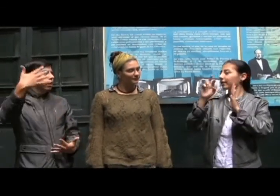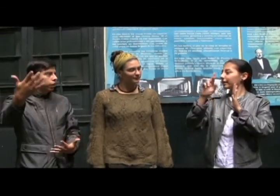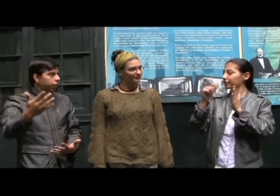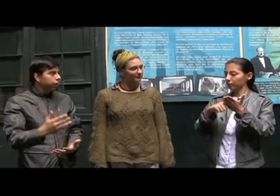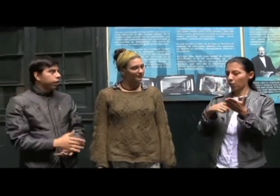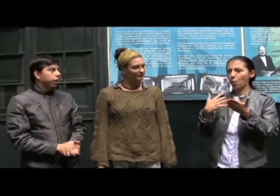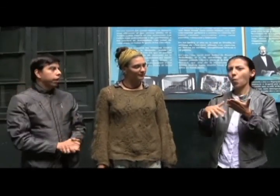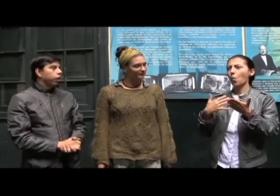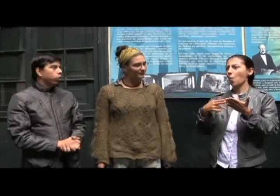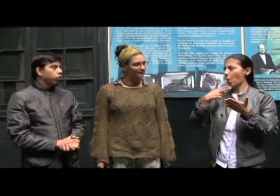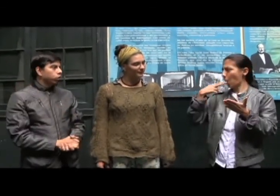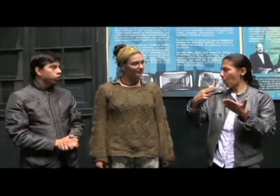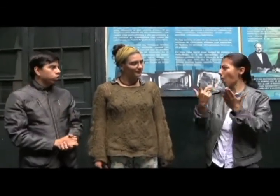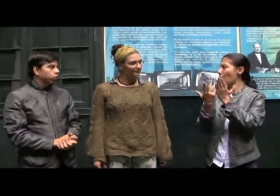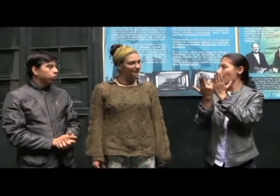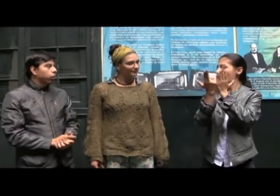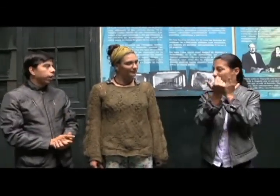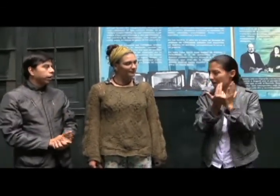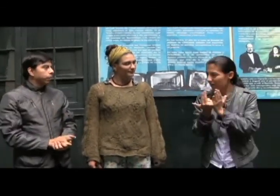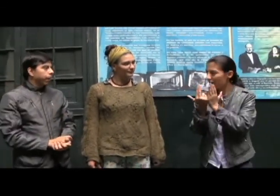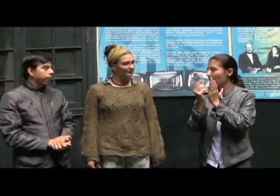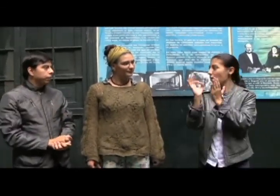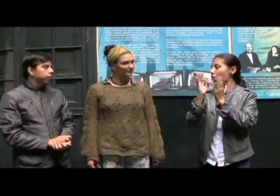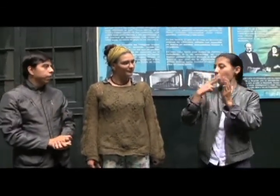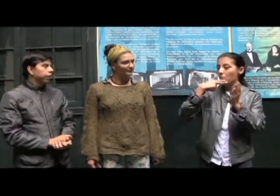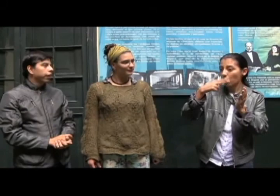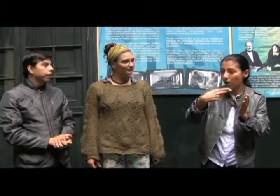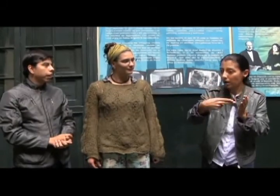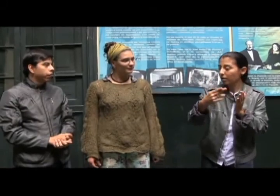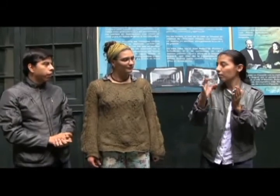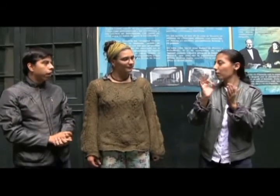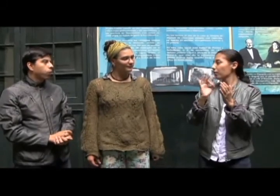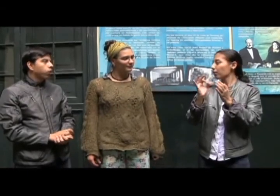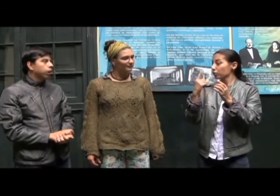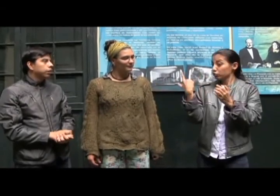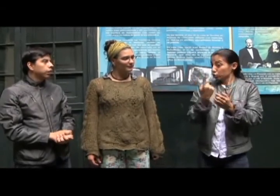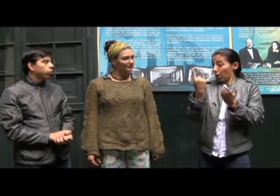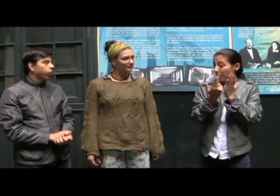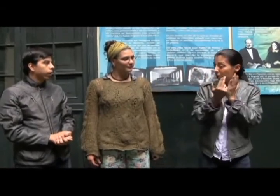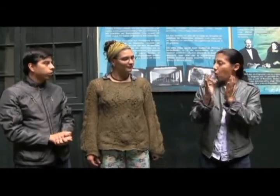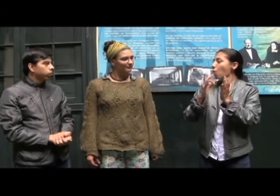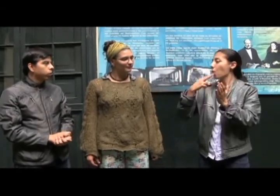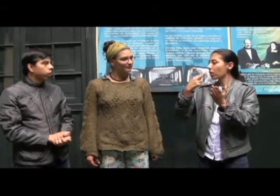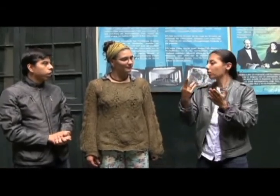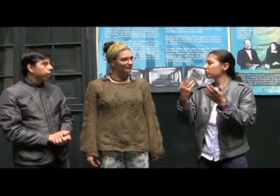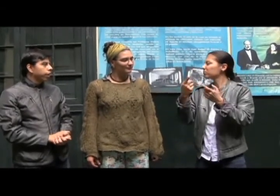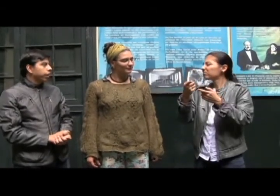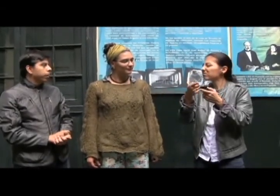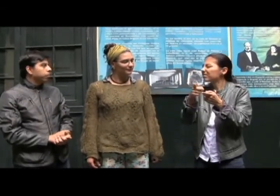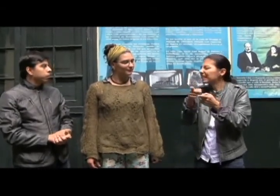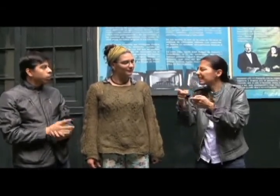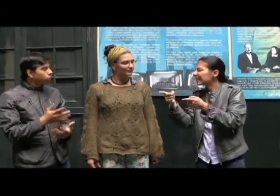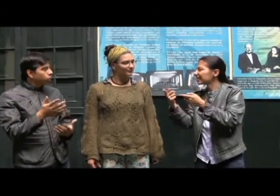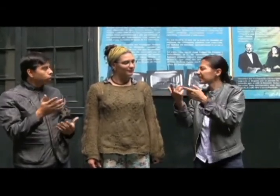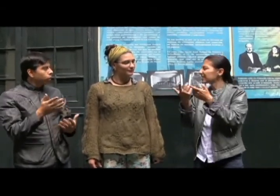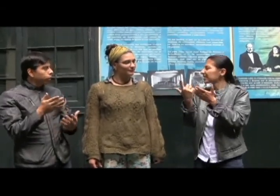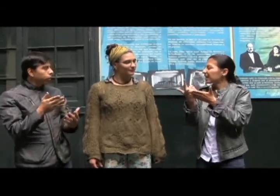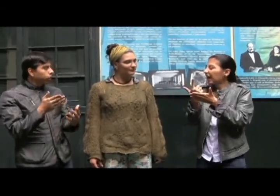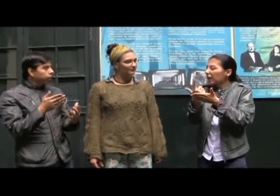salir a otros lugares del país a través de la fábula, del cuento. Más que todo, el objetivo